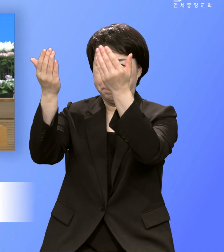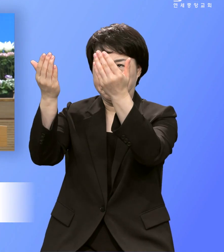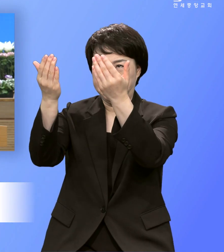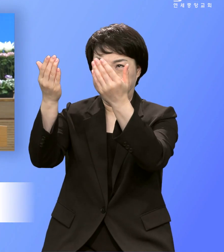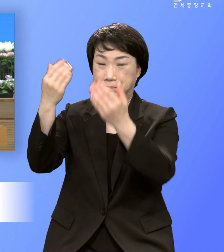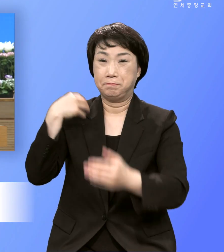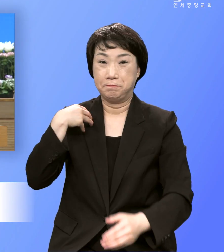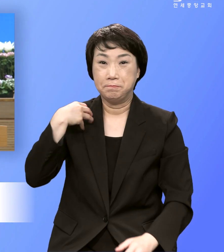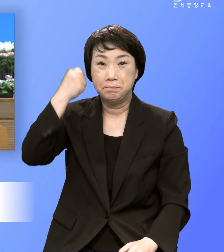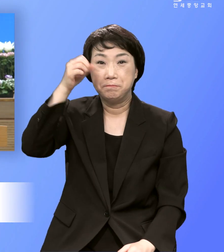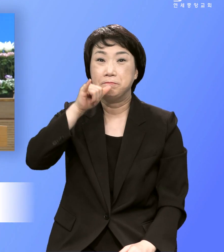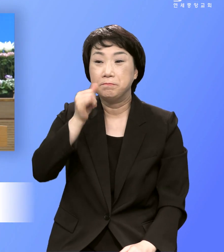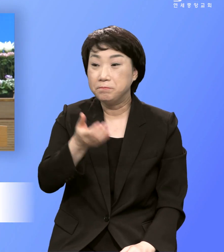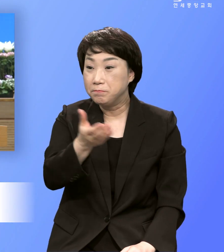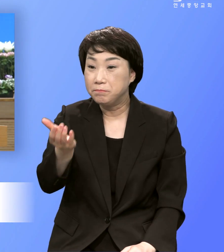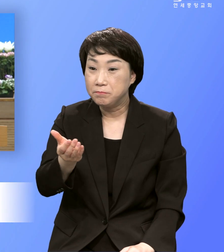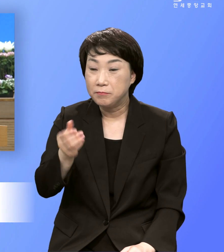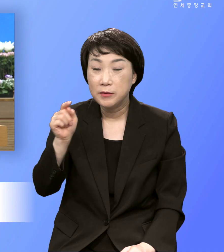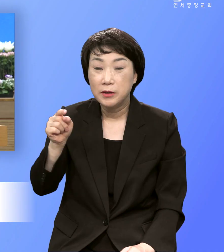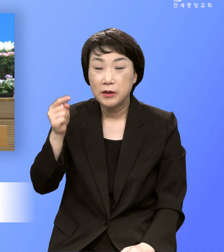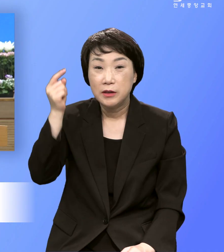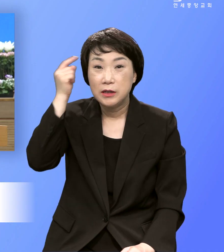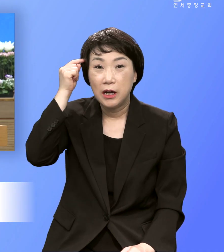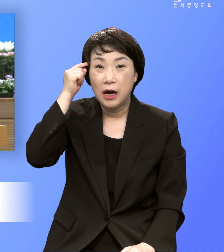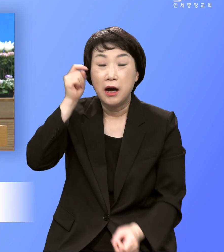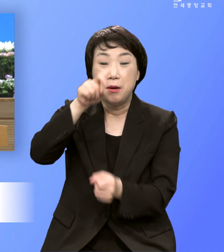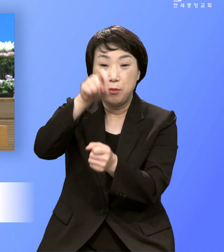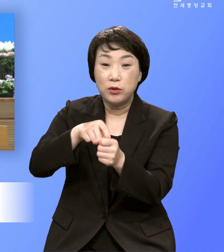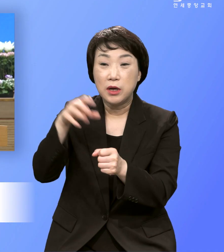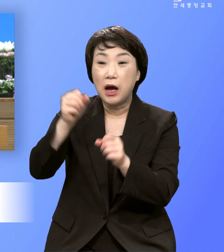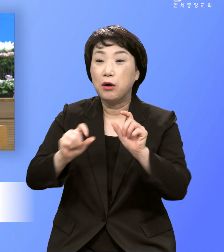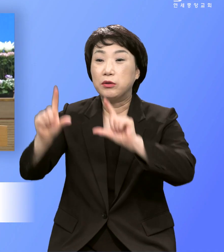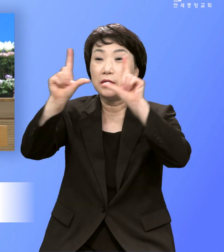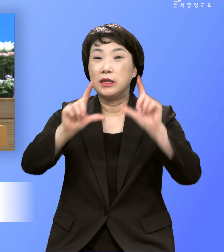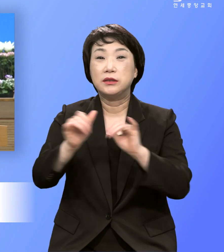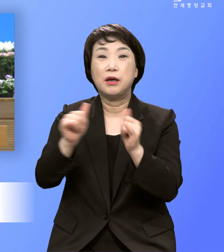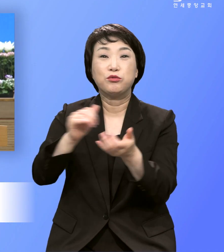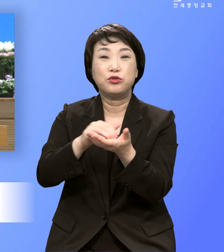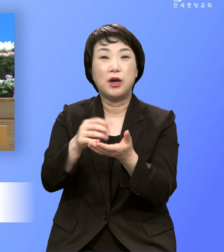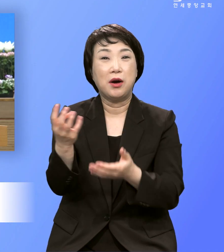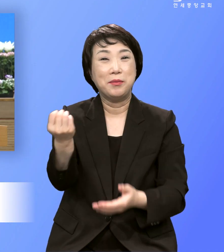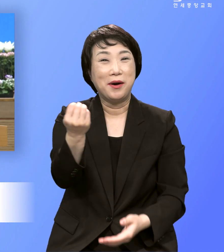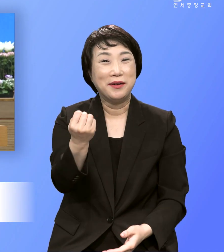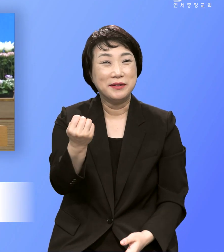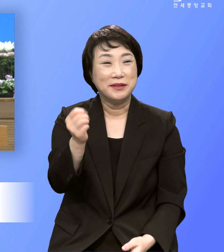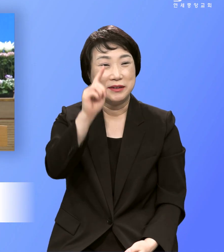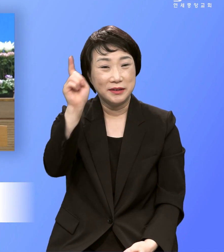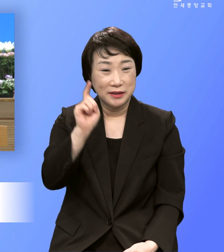된다 하고 그 목적으로 사는 사람이 얼마나 될까?